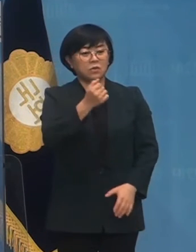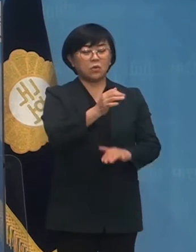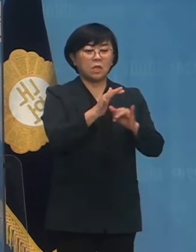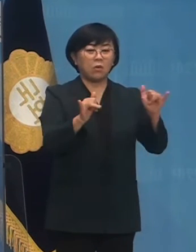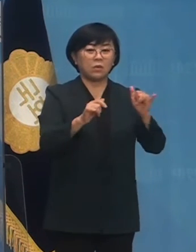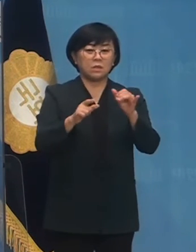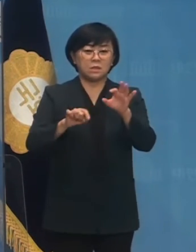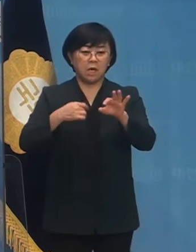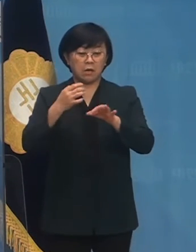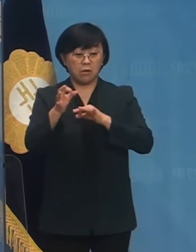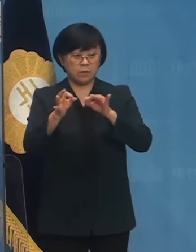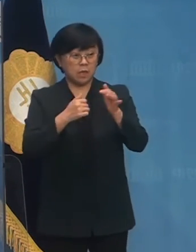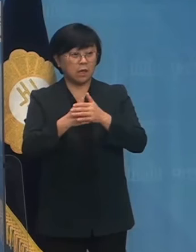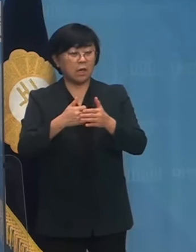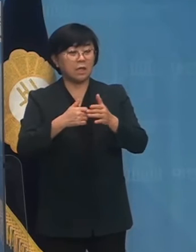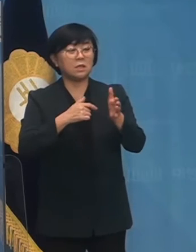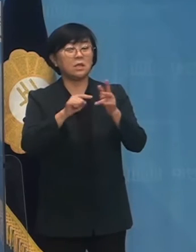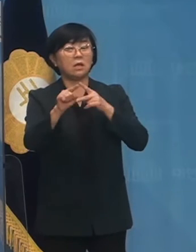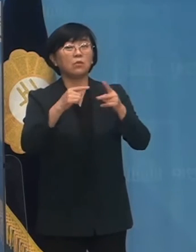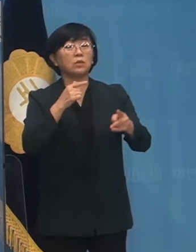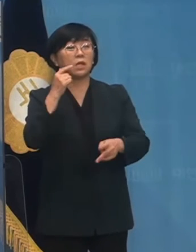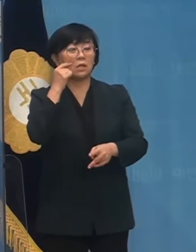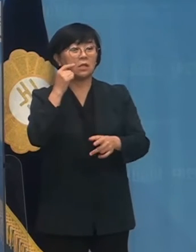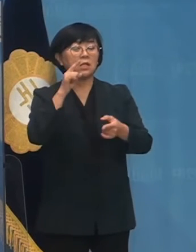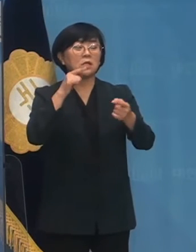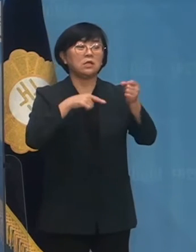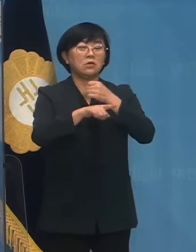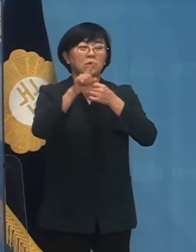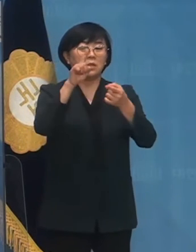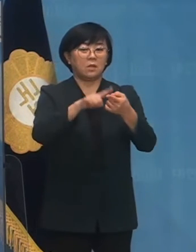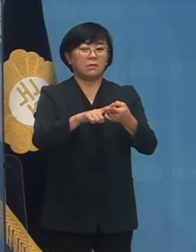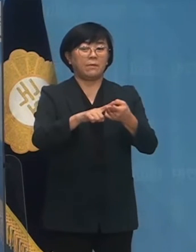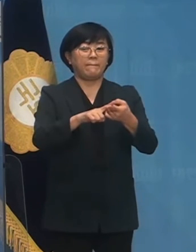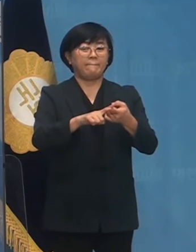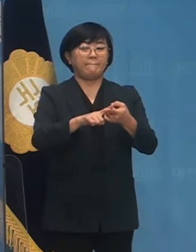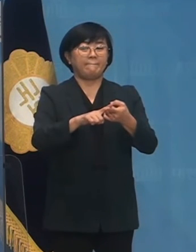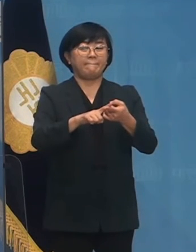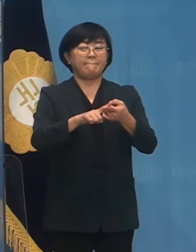자영업자가 납득하지 못하는 그런 이유에 대해서